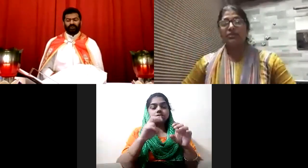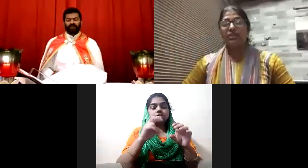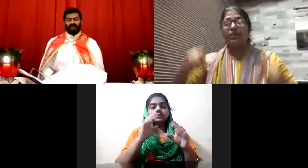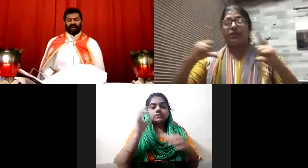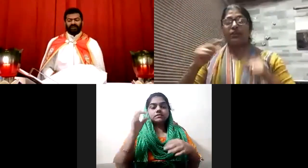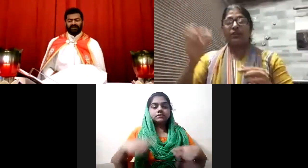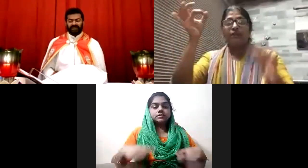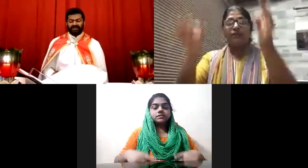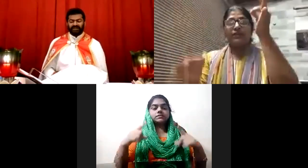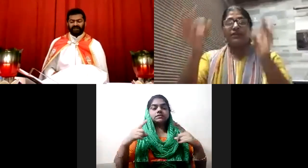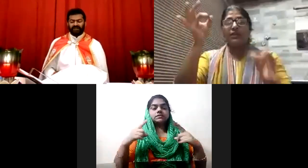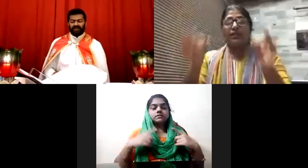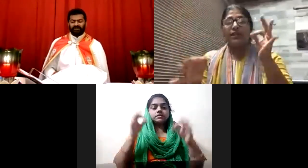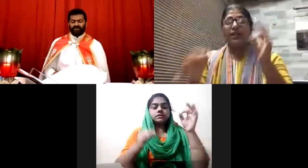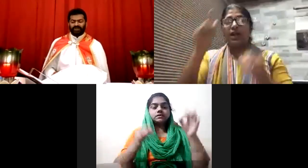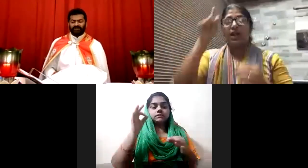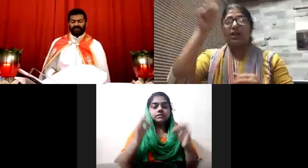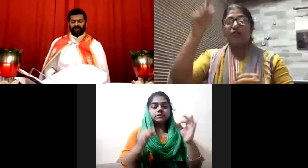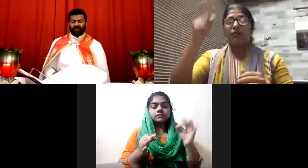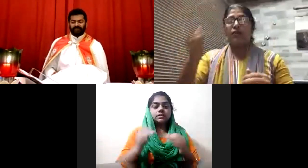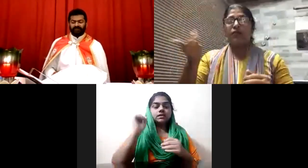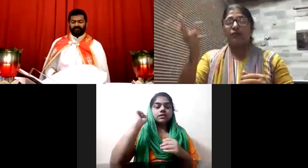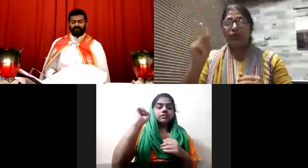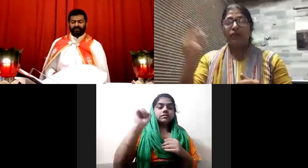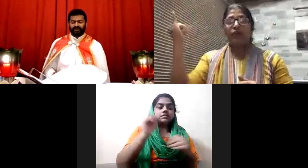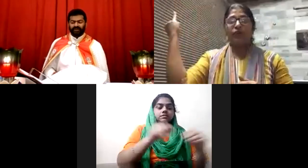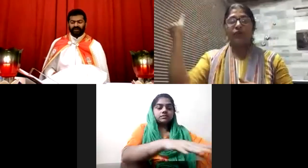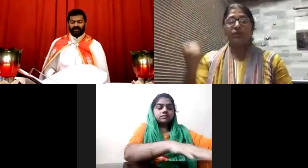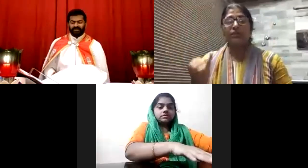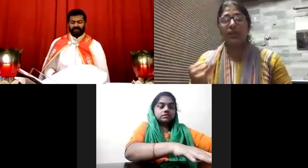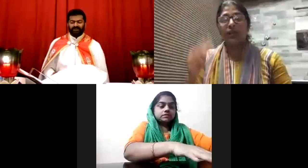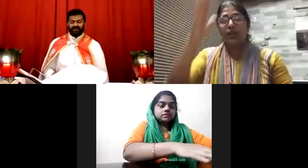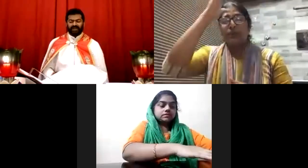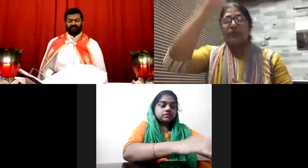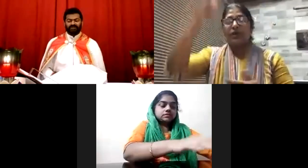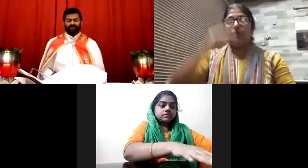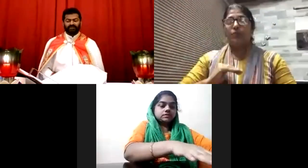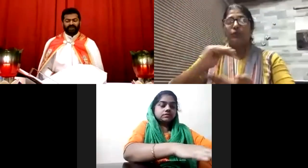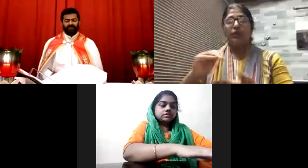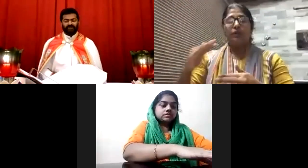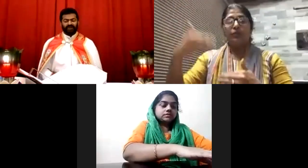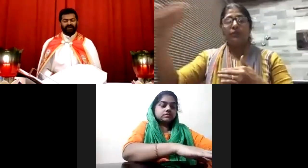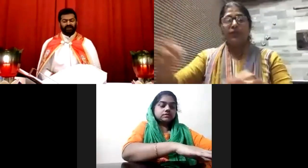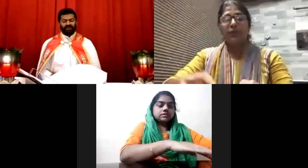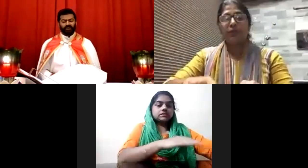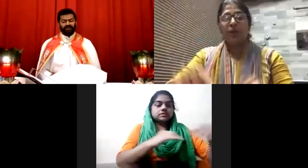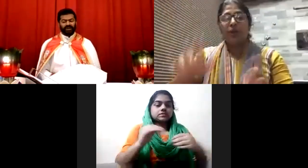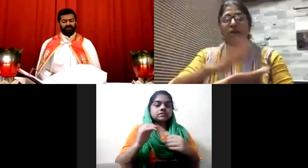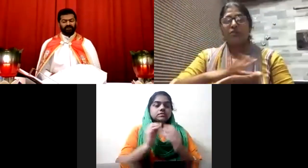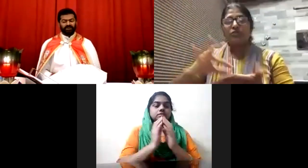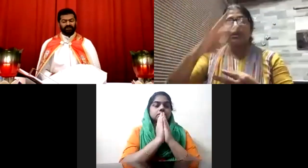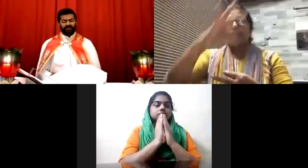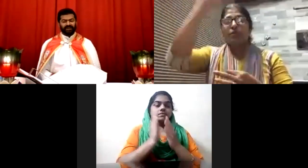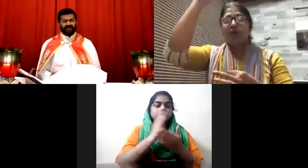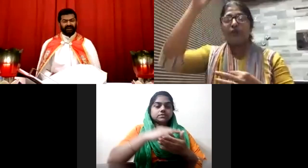വലത്തുഭാഗത്തിരിക്കുന്നു. അവിടെ നിന്ന് ജീവിക്കുന്നവരെയും മരിച്ചവരെയും വിധിക്കുവാൻ വരുമെന്ന് ഞാൻ വീണ്ടും വരുവാനിരിക്കുന്നു. പിതാവിൽ